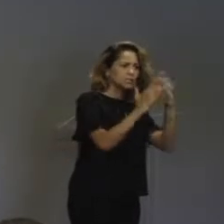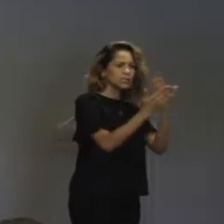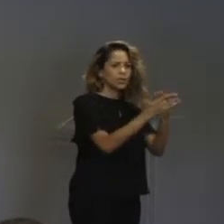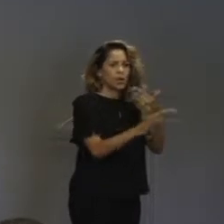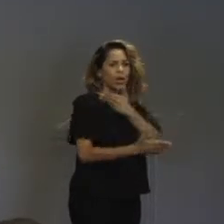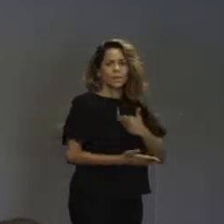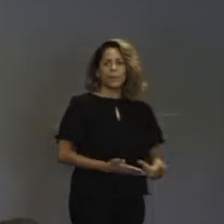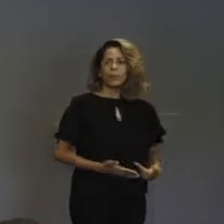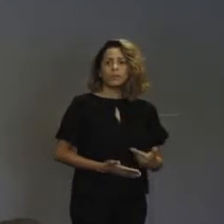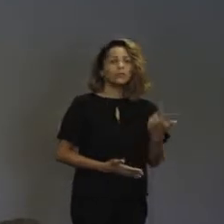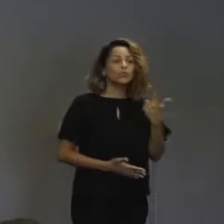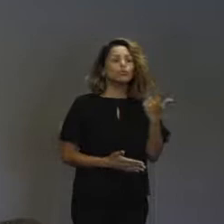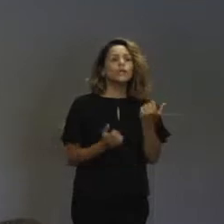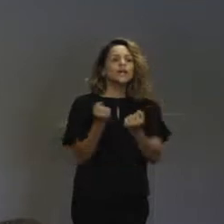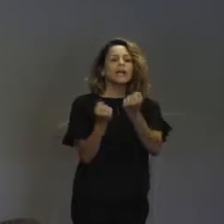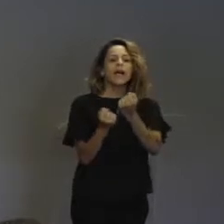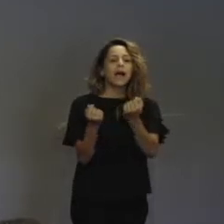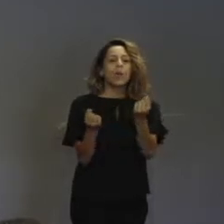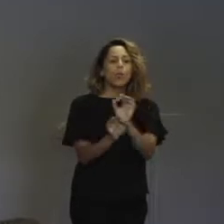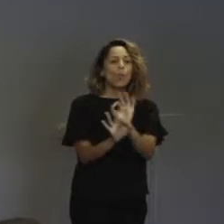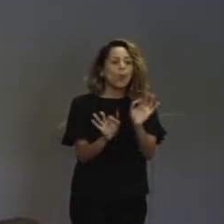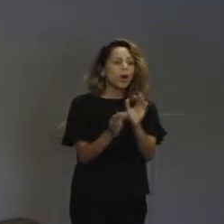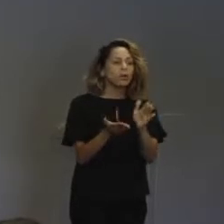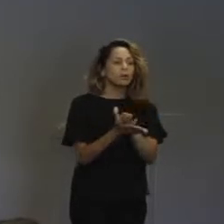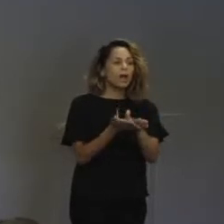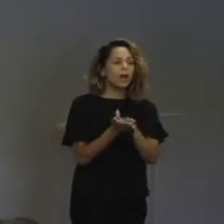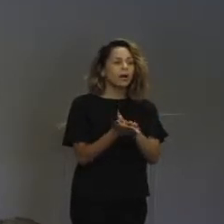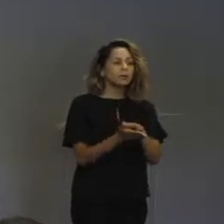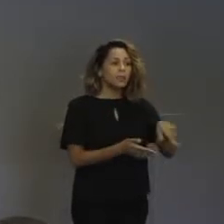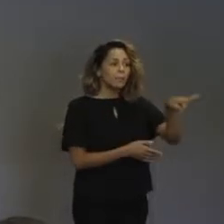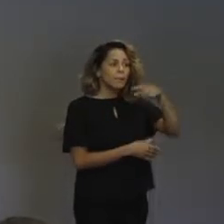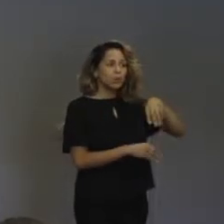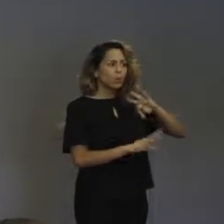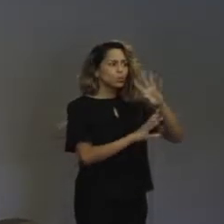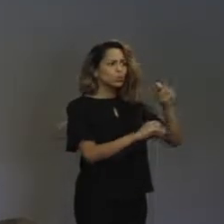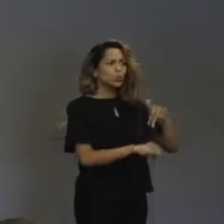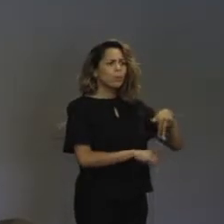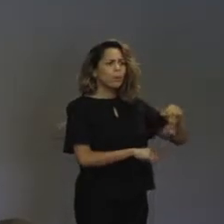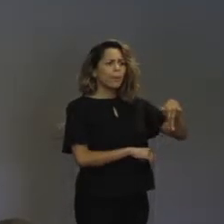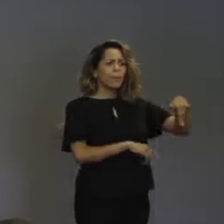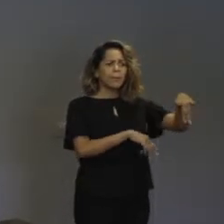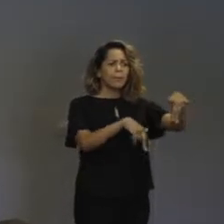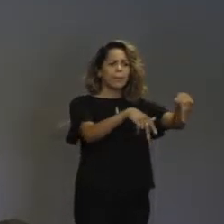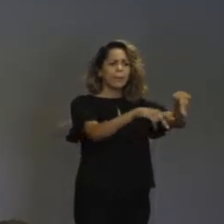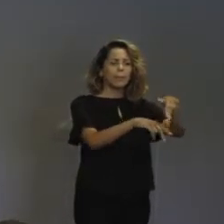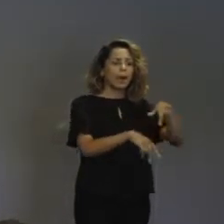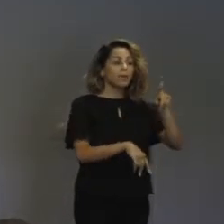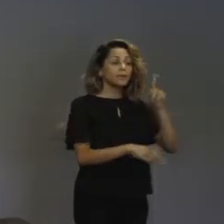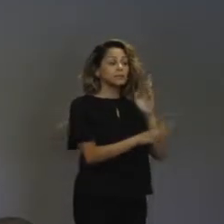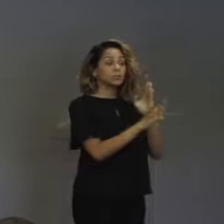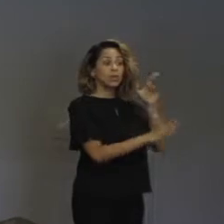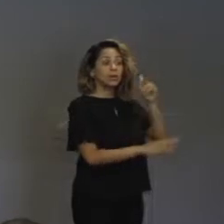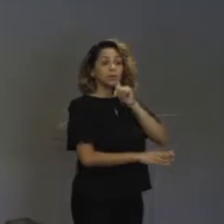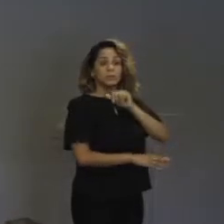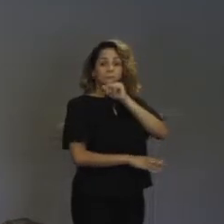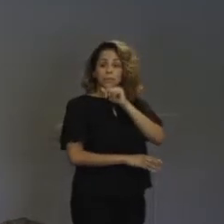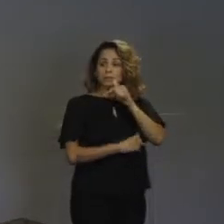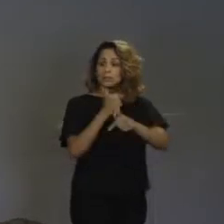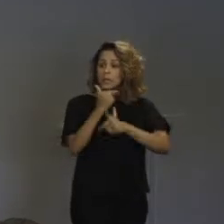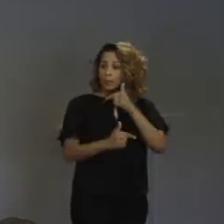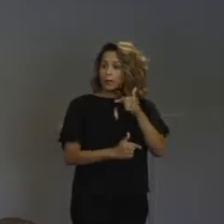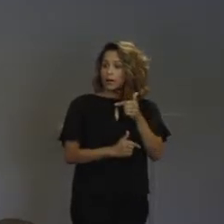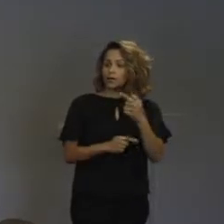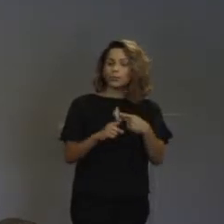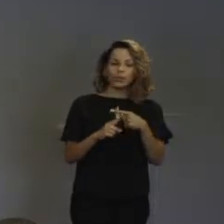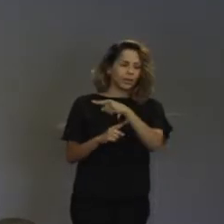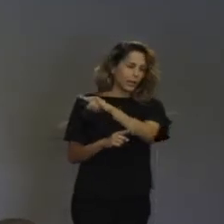o carro, é onde a galera vai mais a pé e você consegue ter as mães que trabalham, porque o princípio deles é um